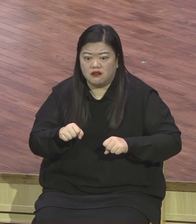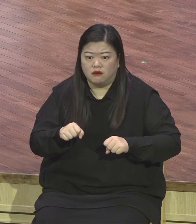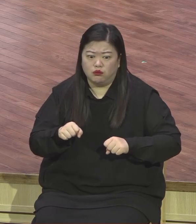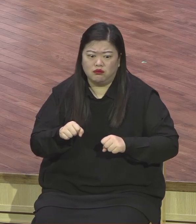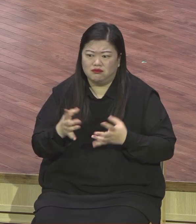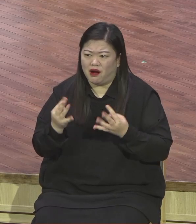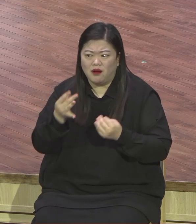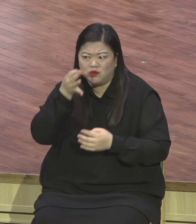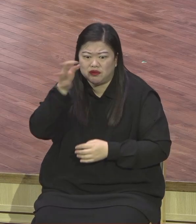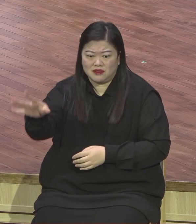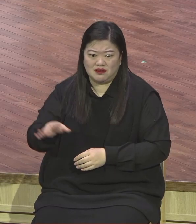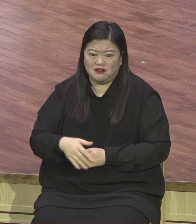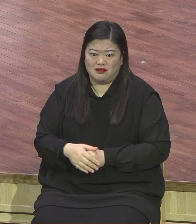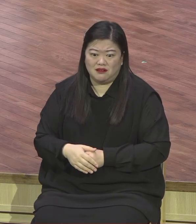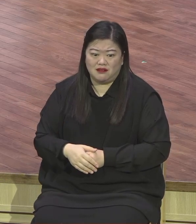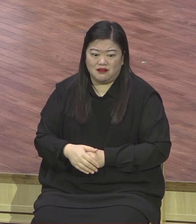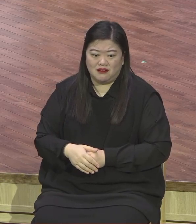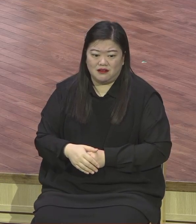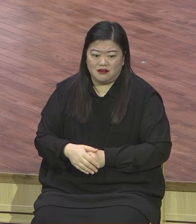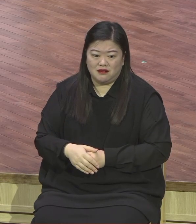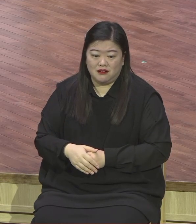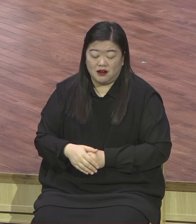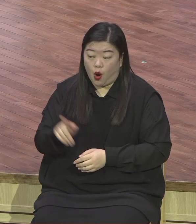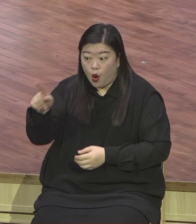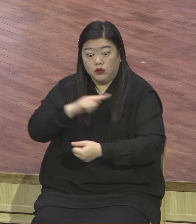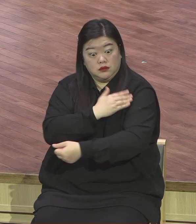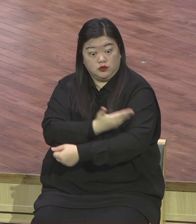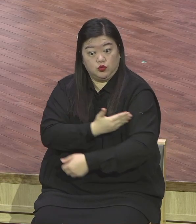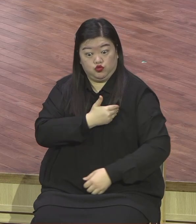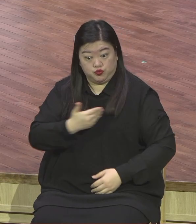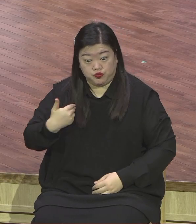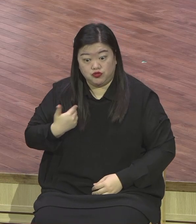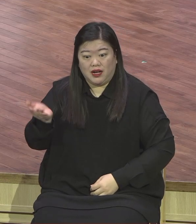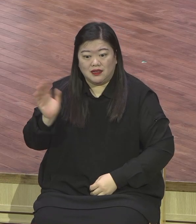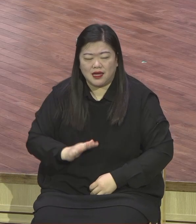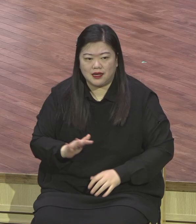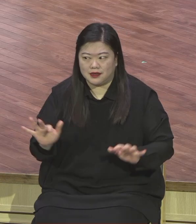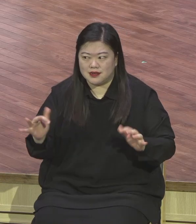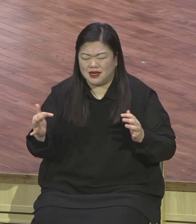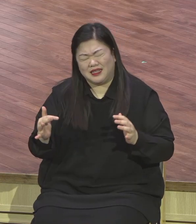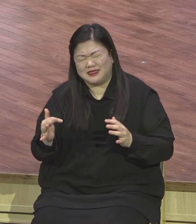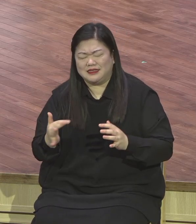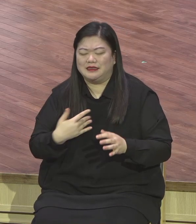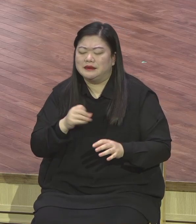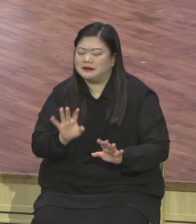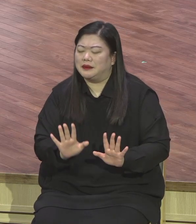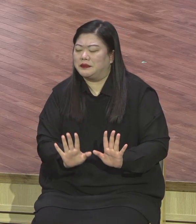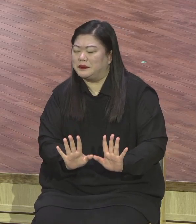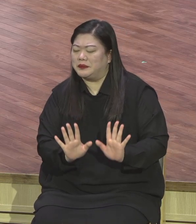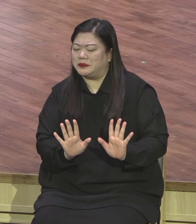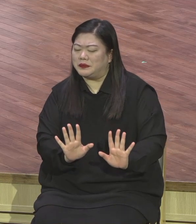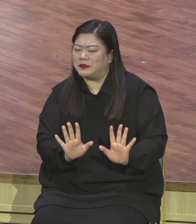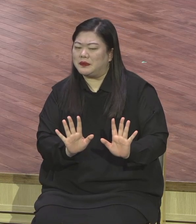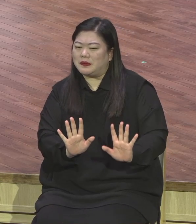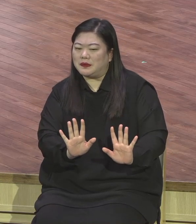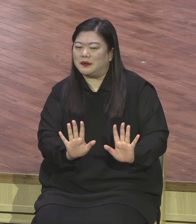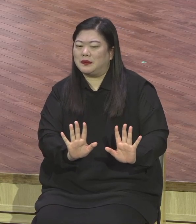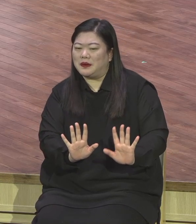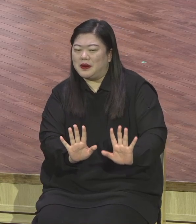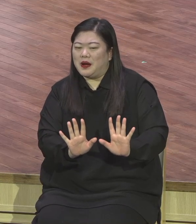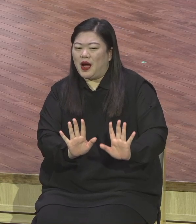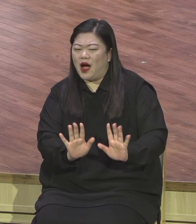스스로가 자격지심이에요 잘 안 해요 그래서 많은 사람들이 뭐야 등에 떠밀려가지고